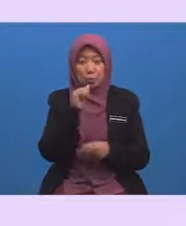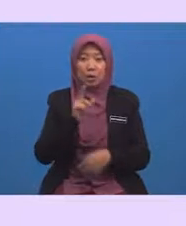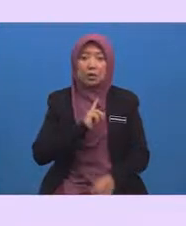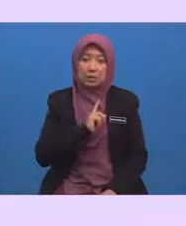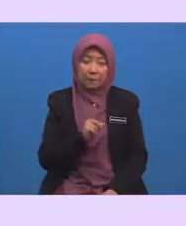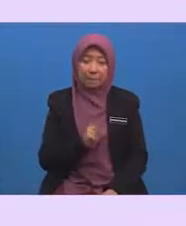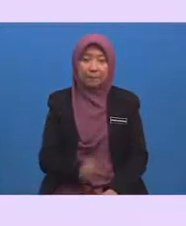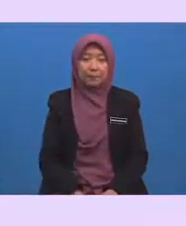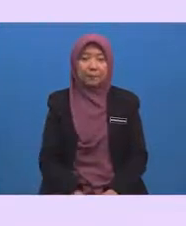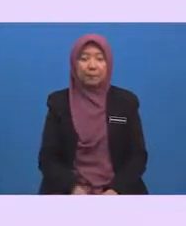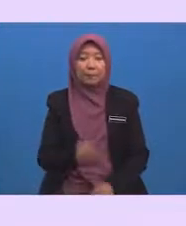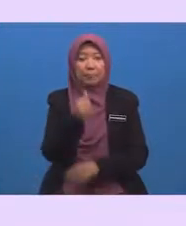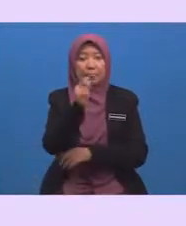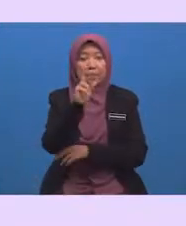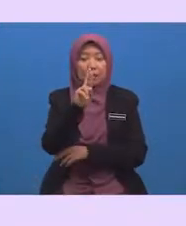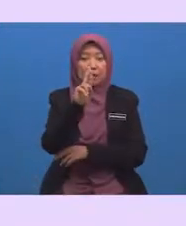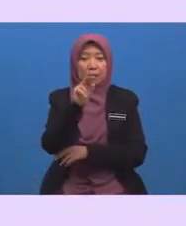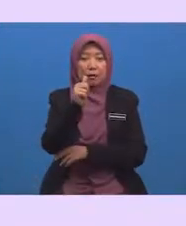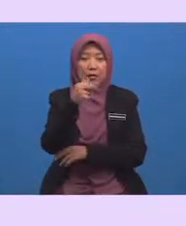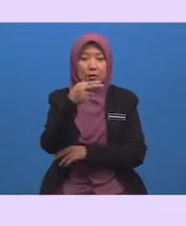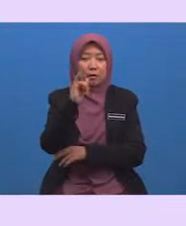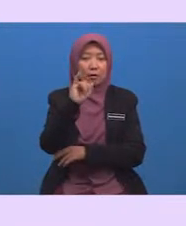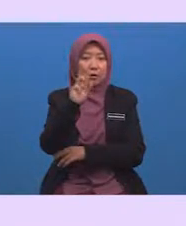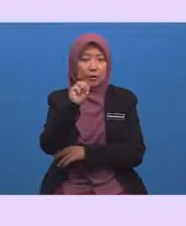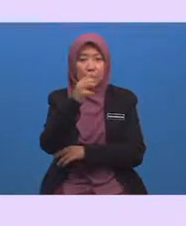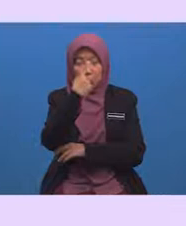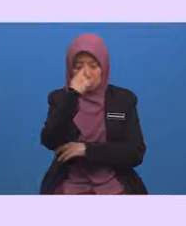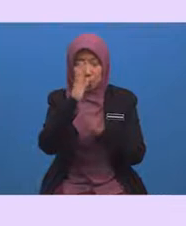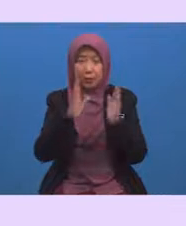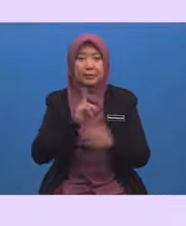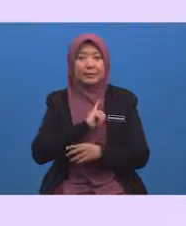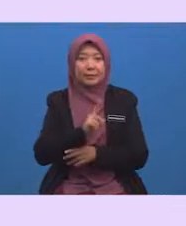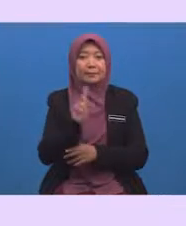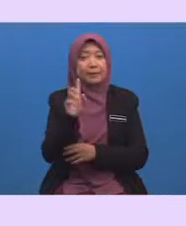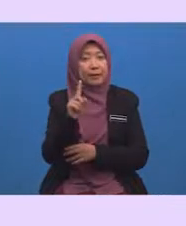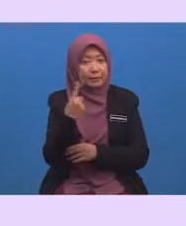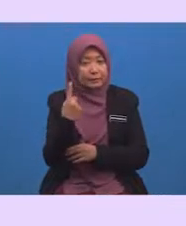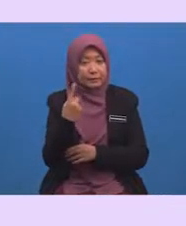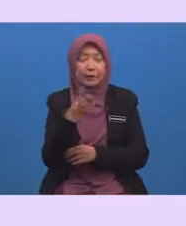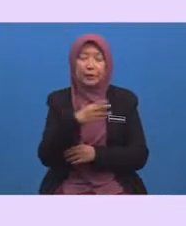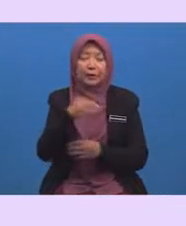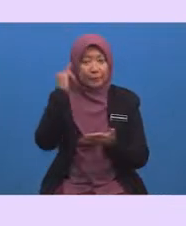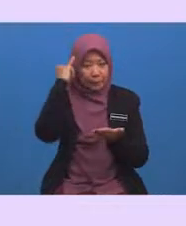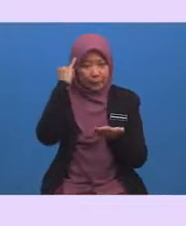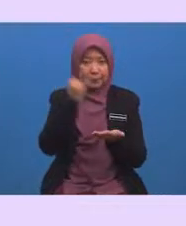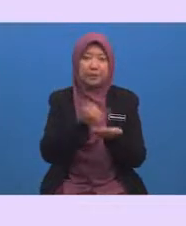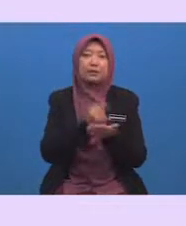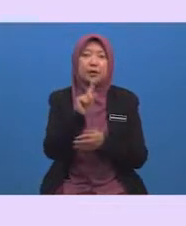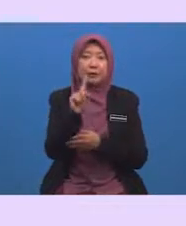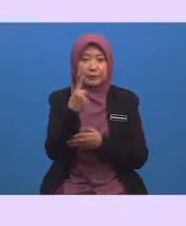Manakala Ar-Rahim hanya untuk orang Islam sahaja dan beriman sahaja.